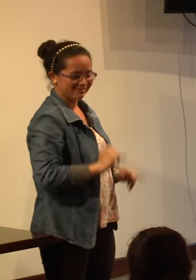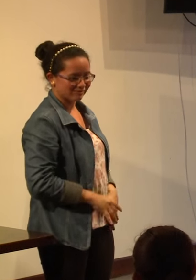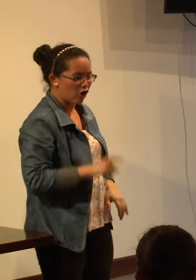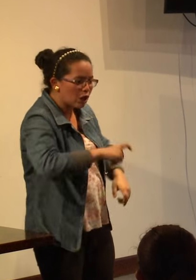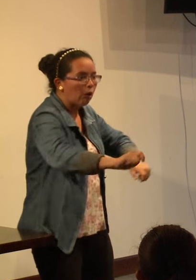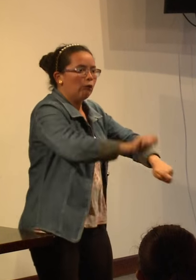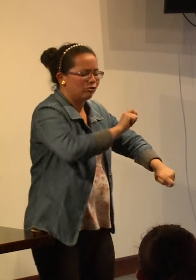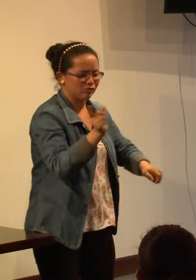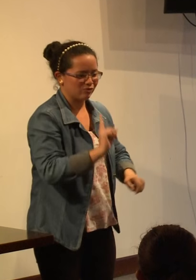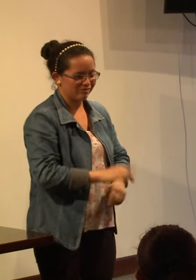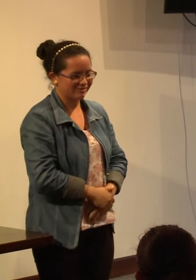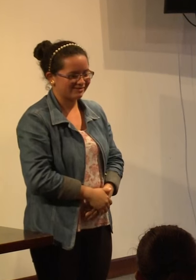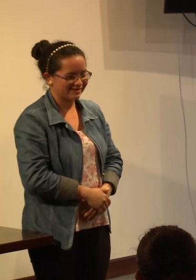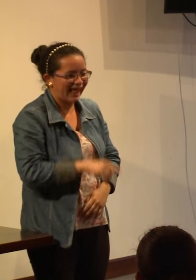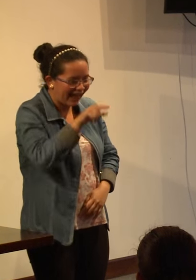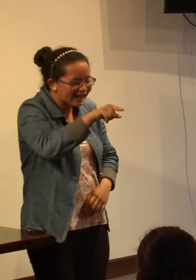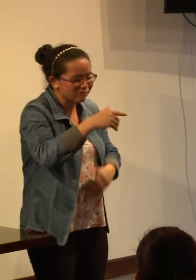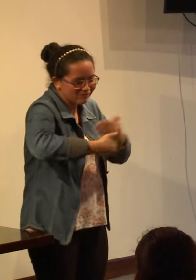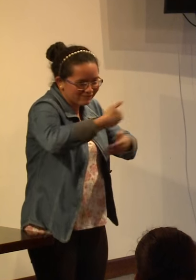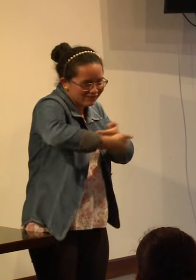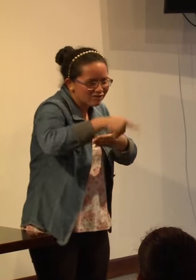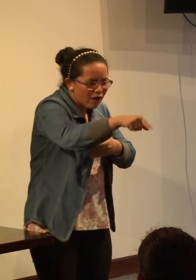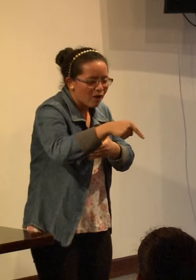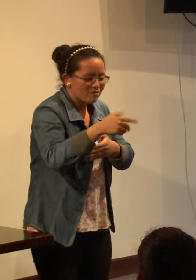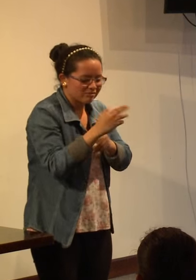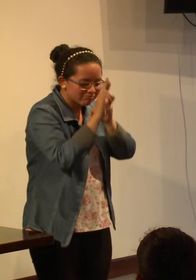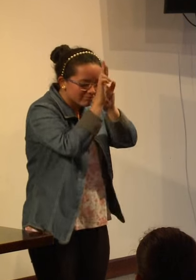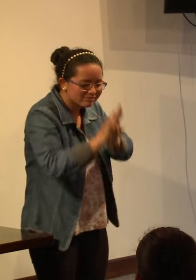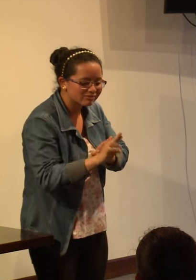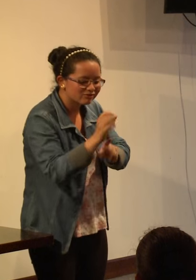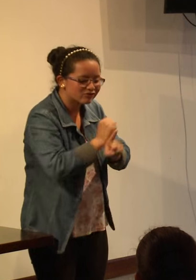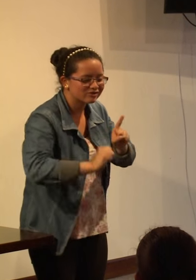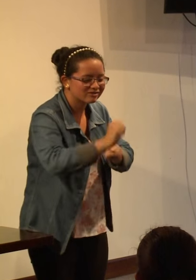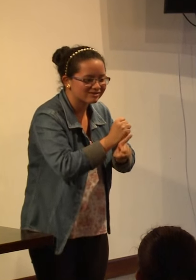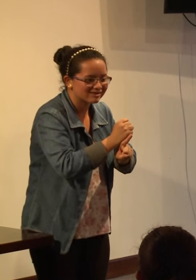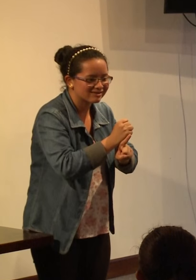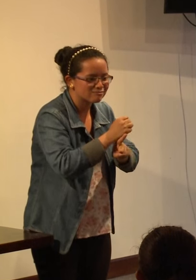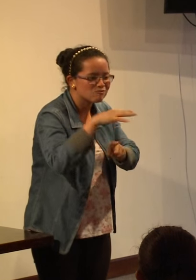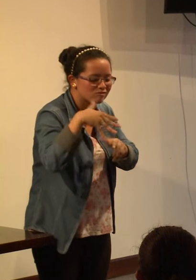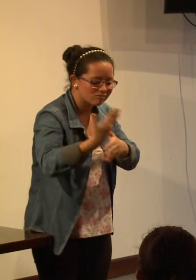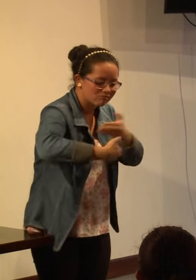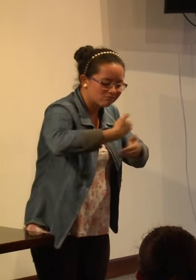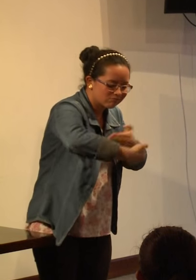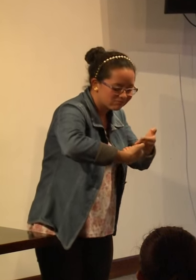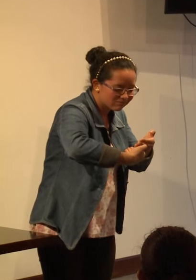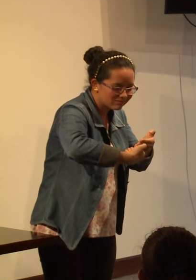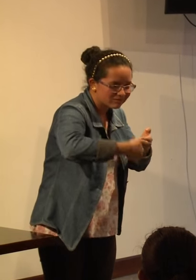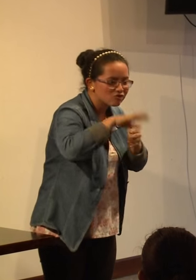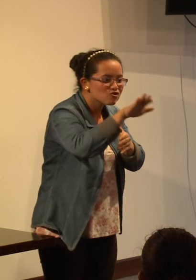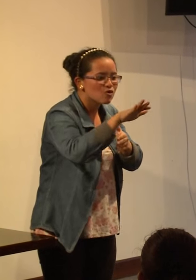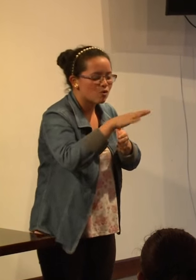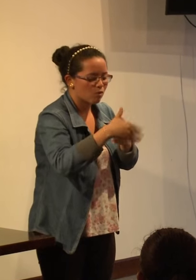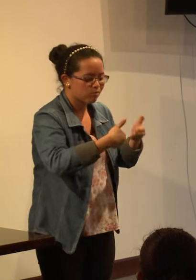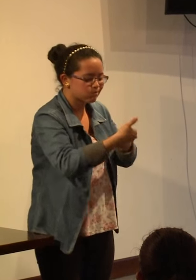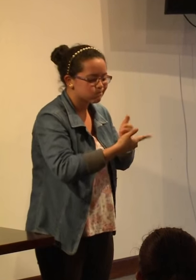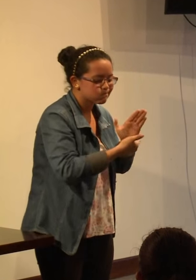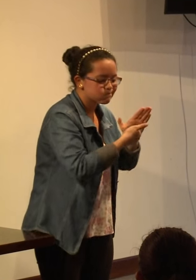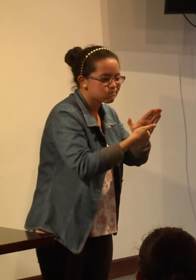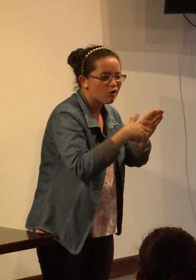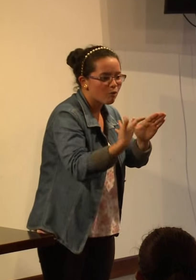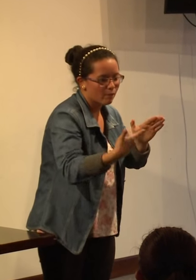funciona, ese es un alimento esencial en este proceso, pero ese reconocimiento social se tiene que dar como resultado de un proceso bien